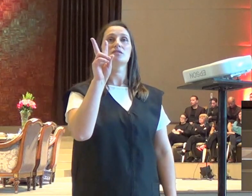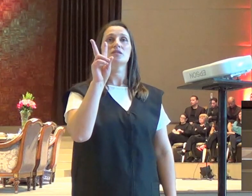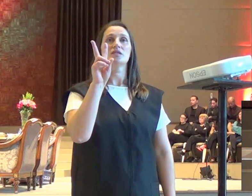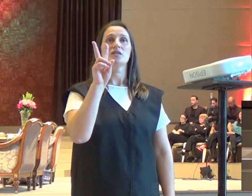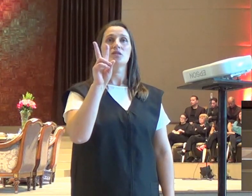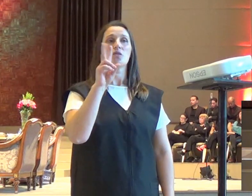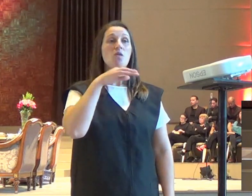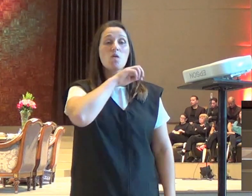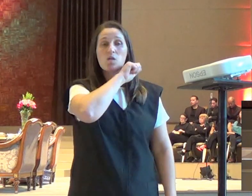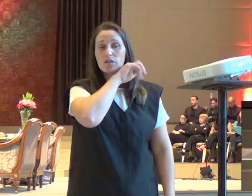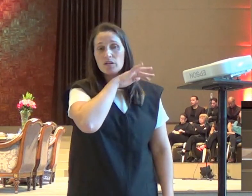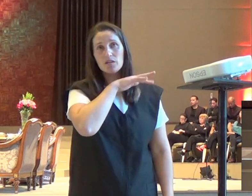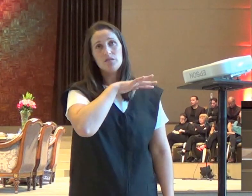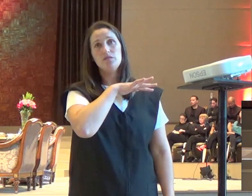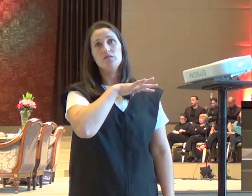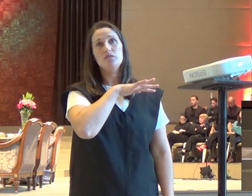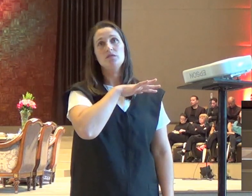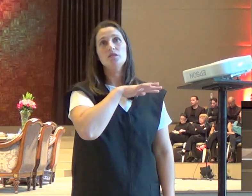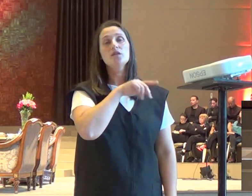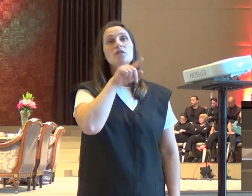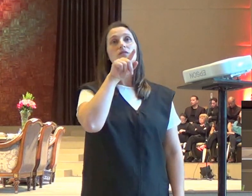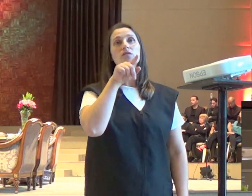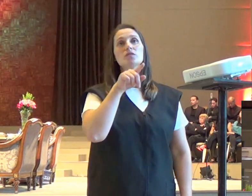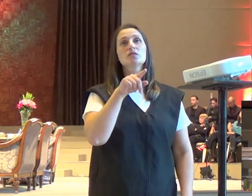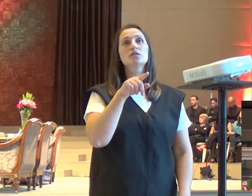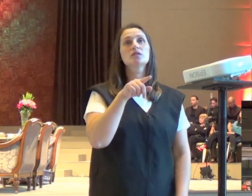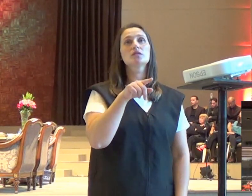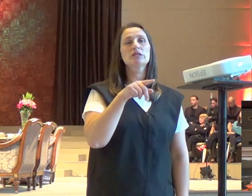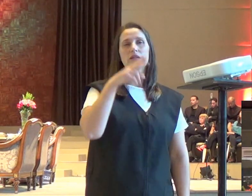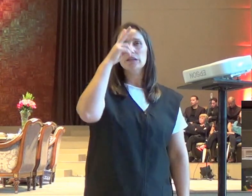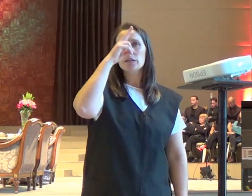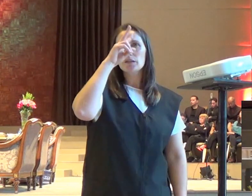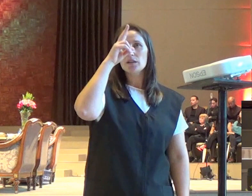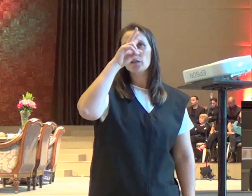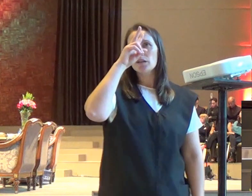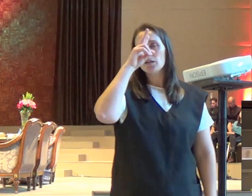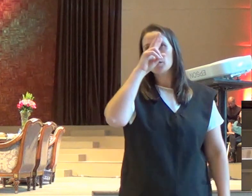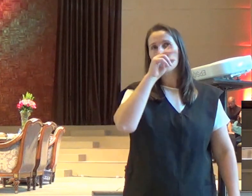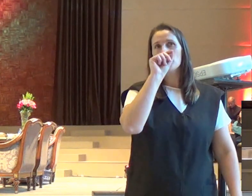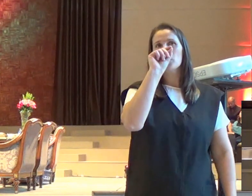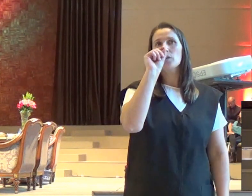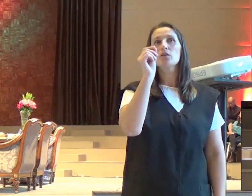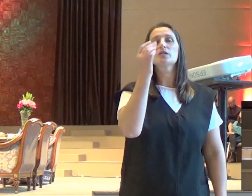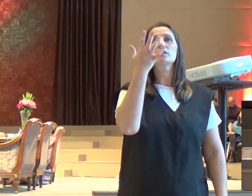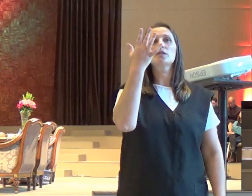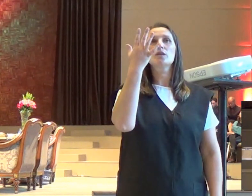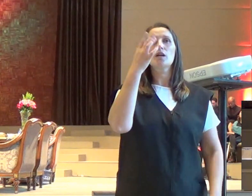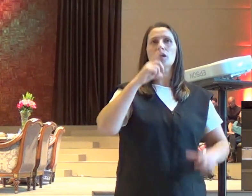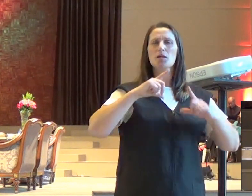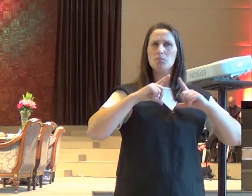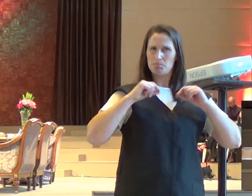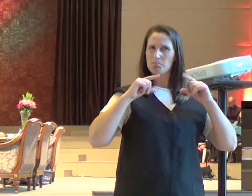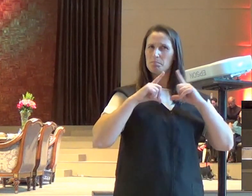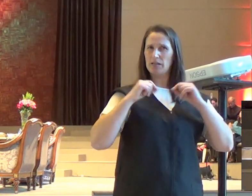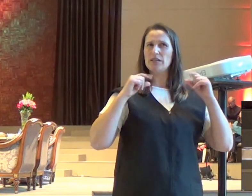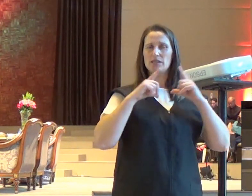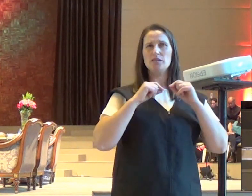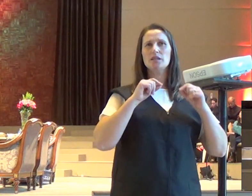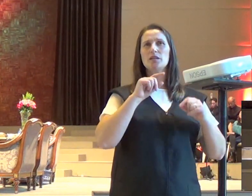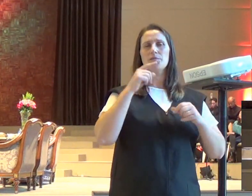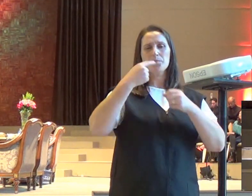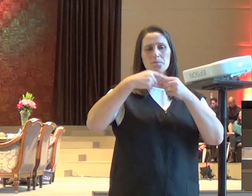absurdas você deve lembrar-se de um fato que aconteceu em Brasília foi